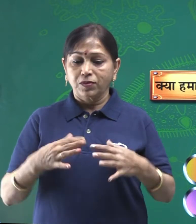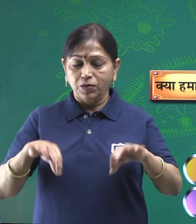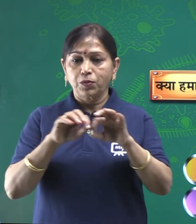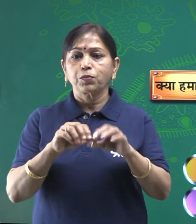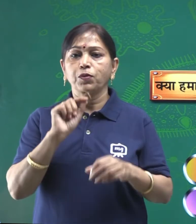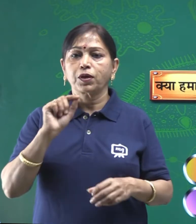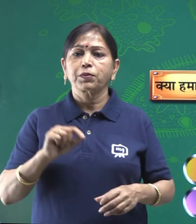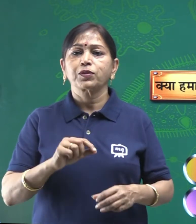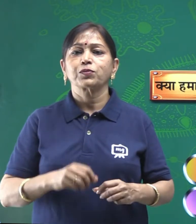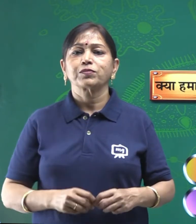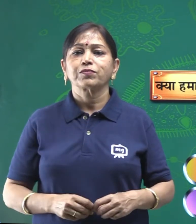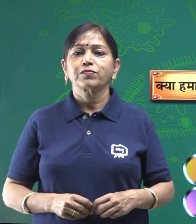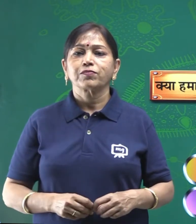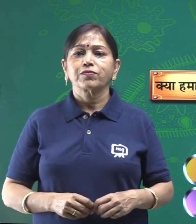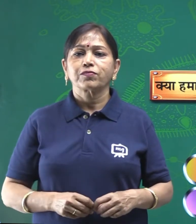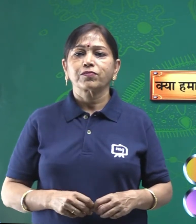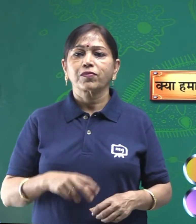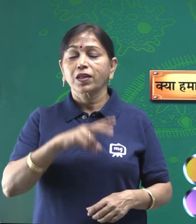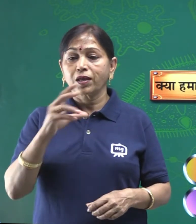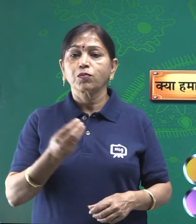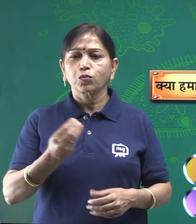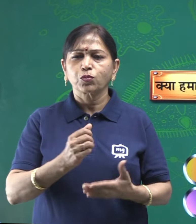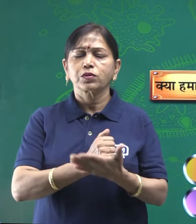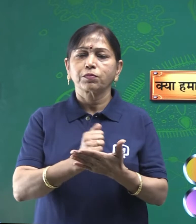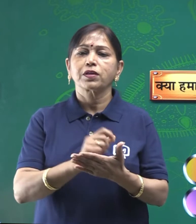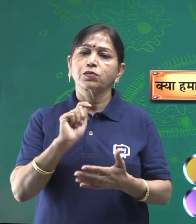बिंदु एवं कुछ अभ्यास कार्य किया।